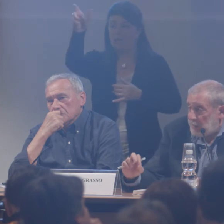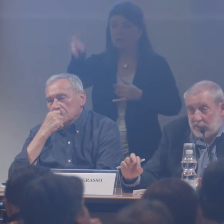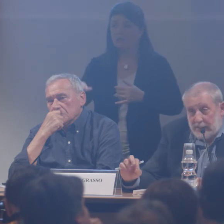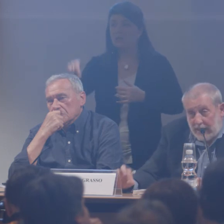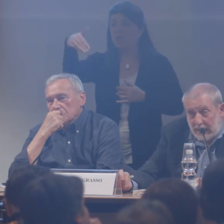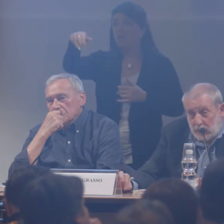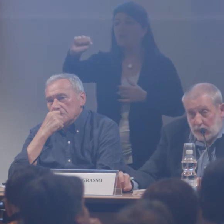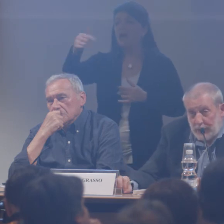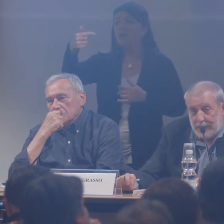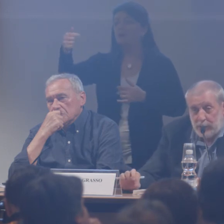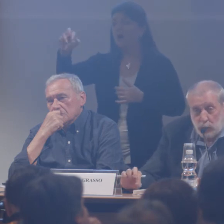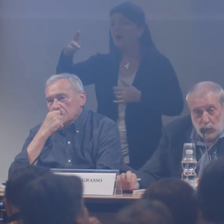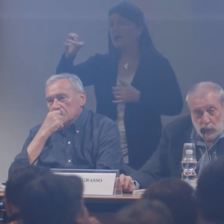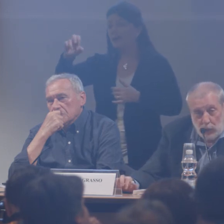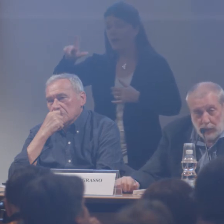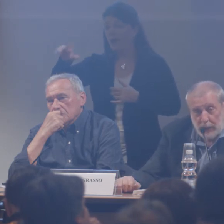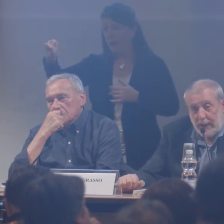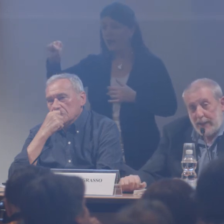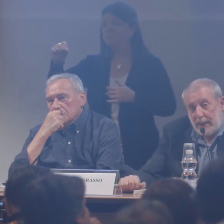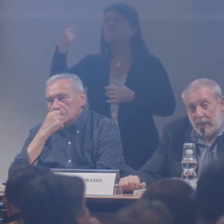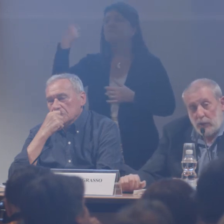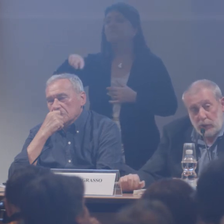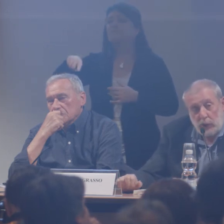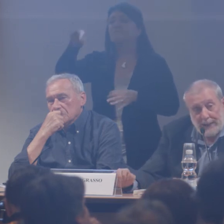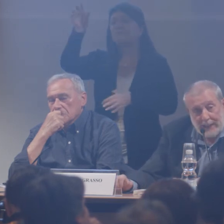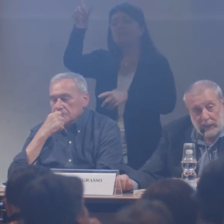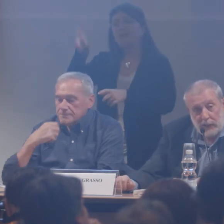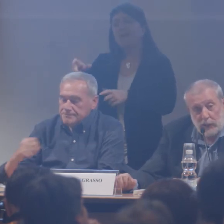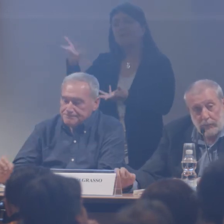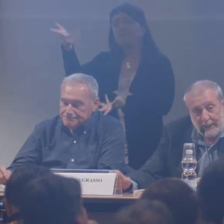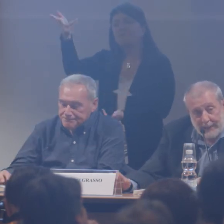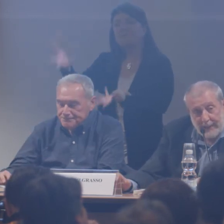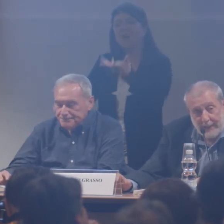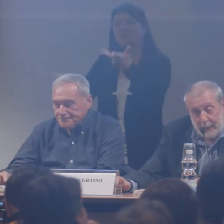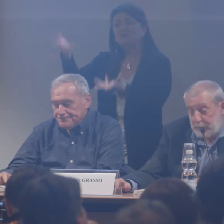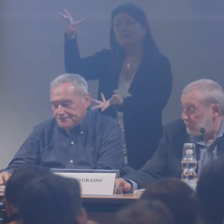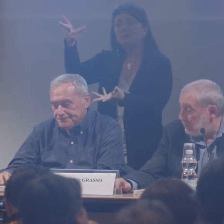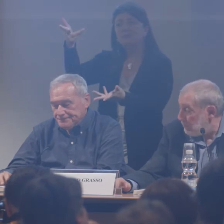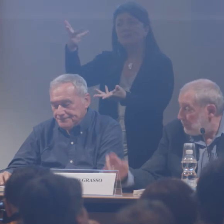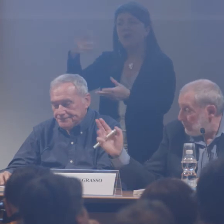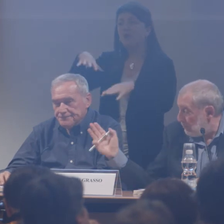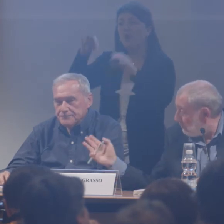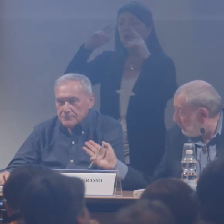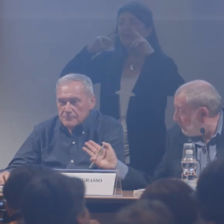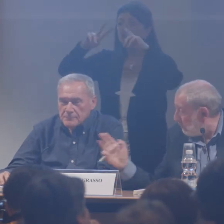il magistrato di turno che cominciò le indagini su Mattarella?